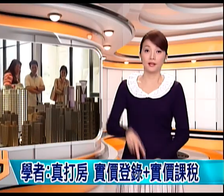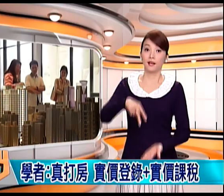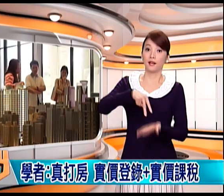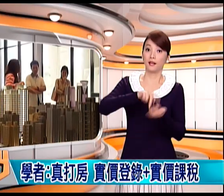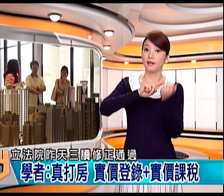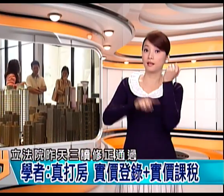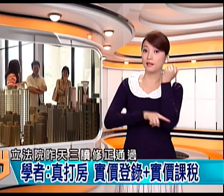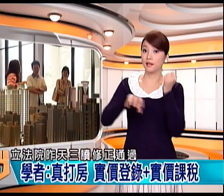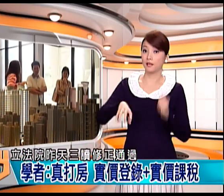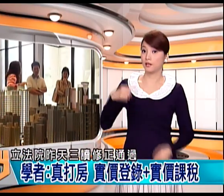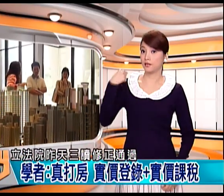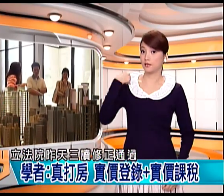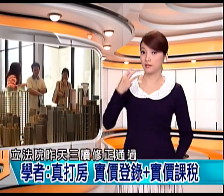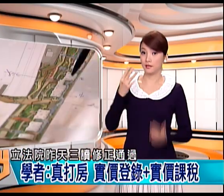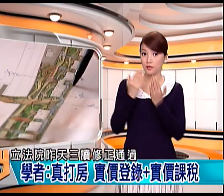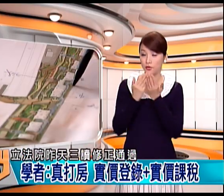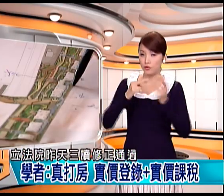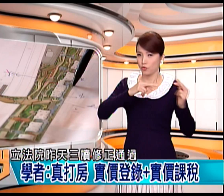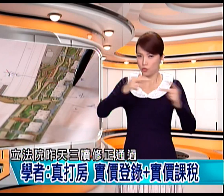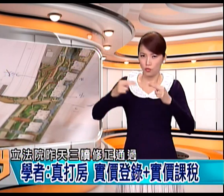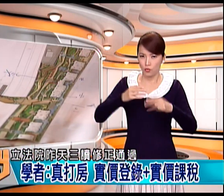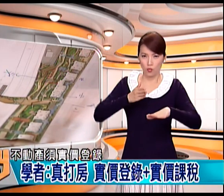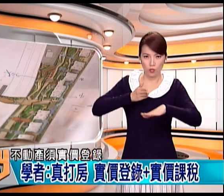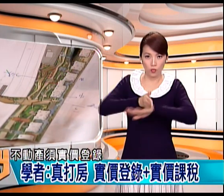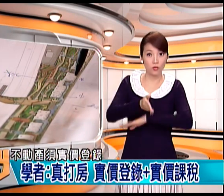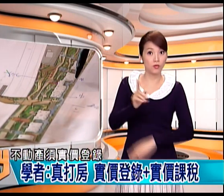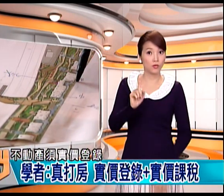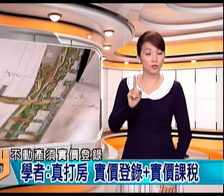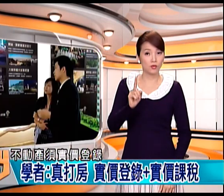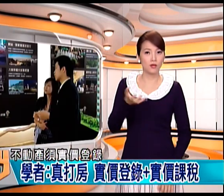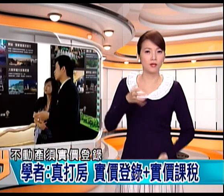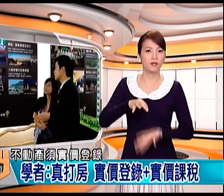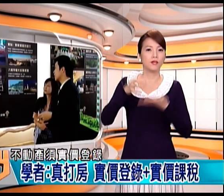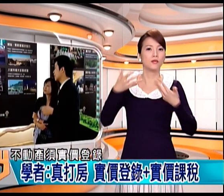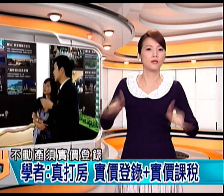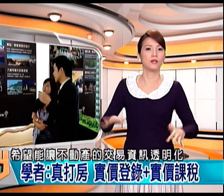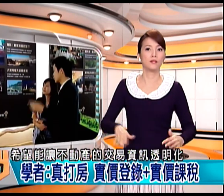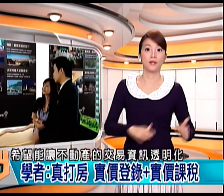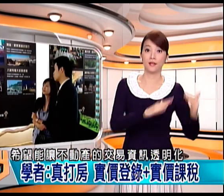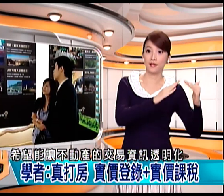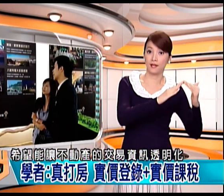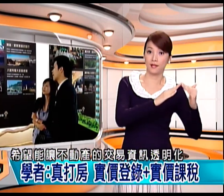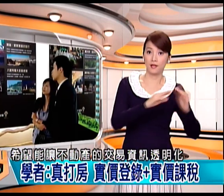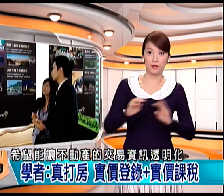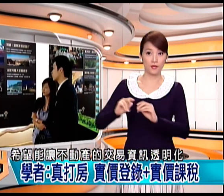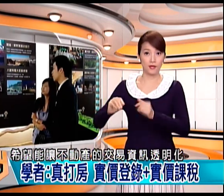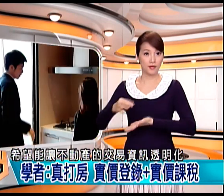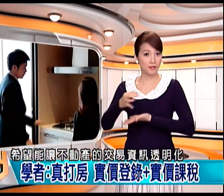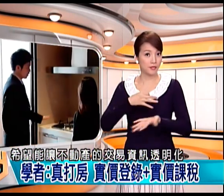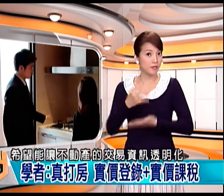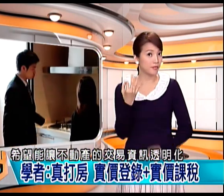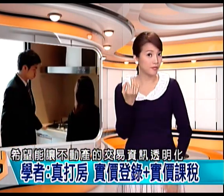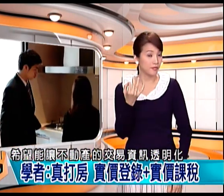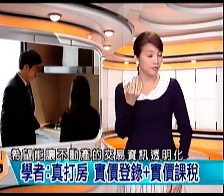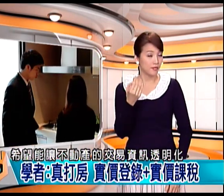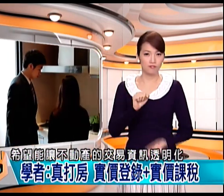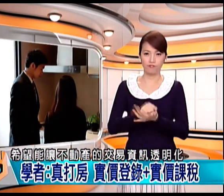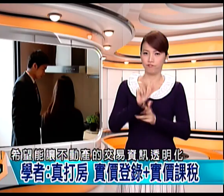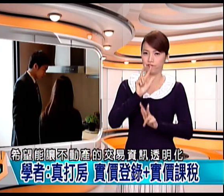立法院昨天三读修正通过不动产需实价登录，希望能够让不动产的交易资讯透明化，